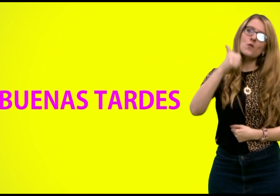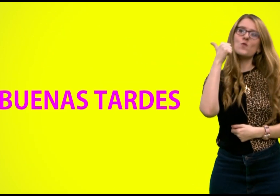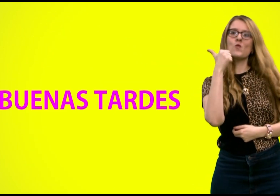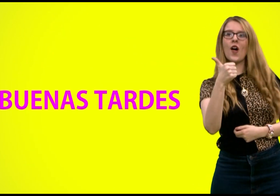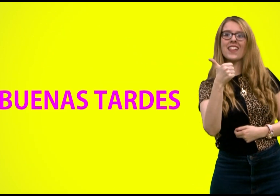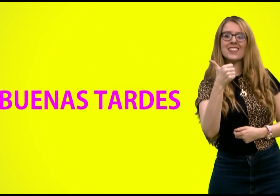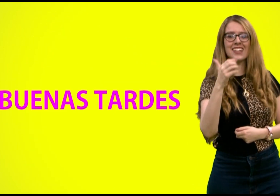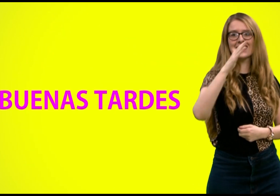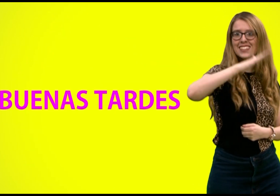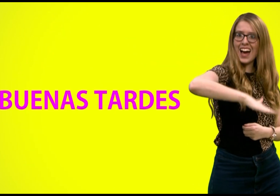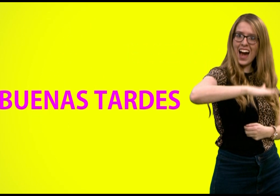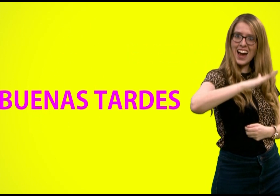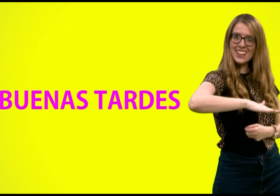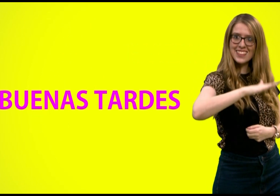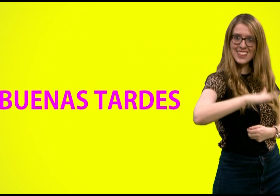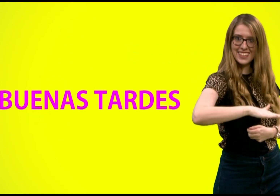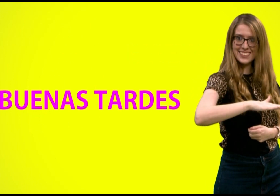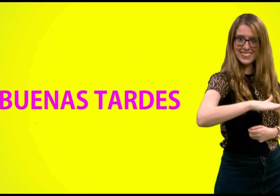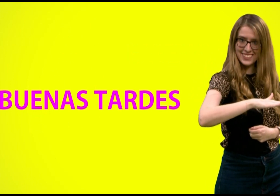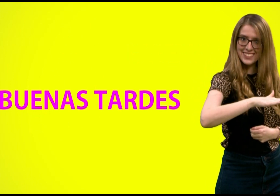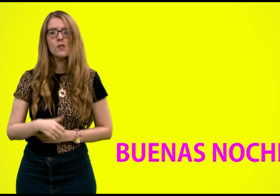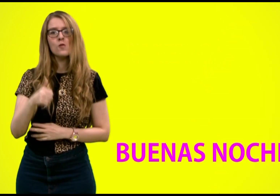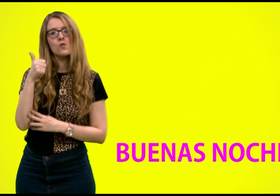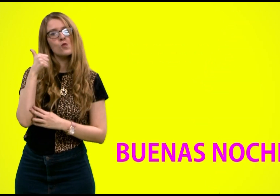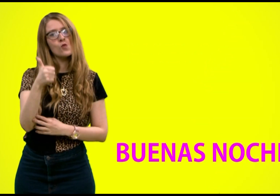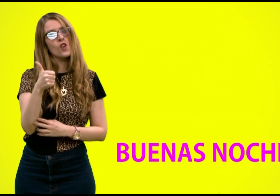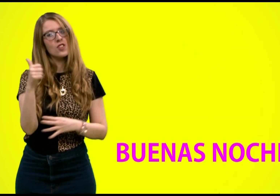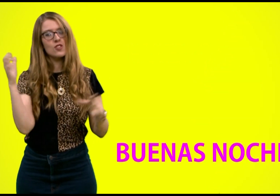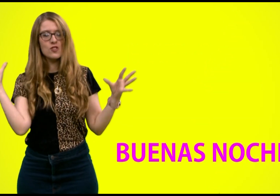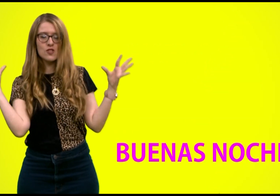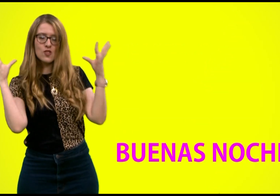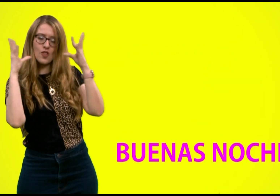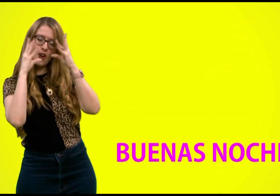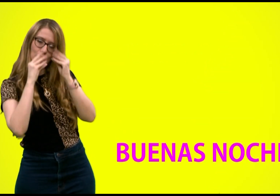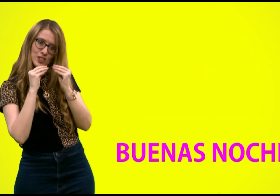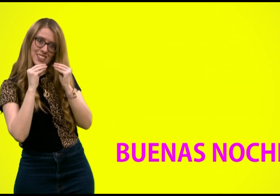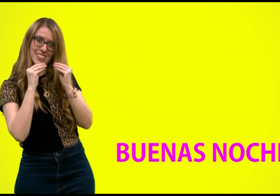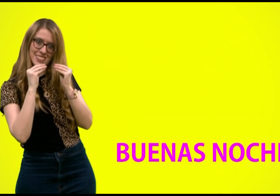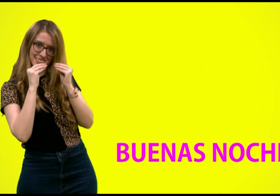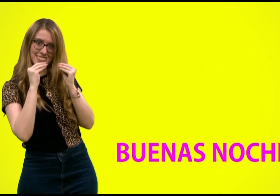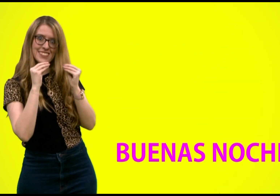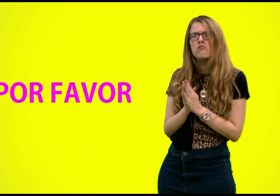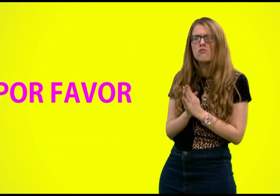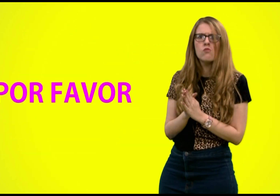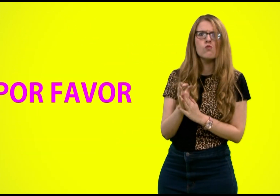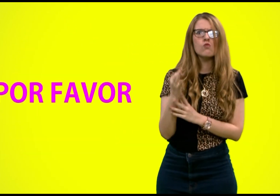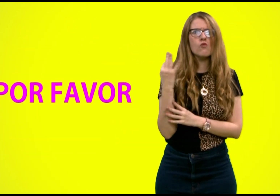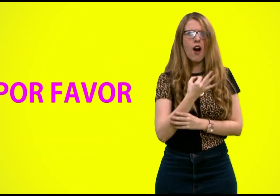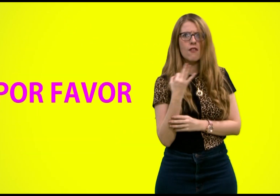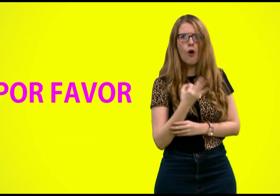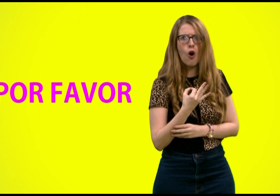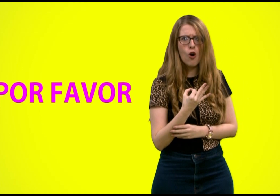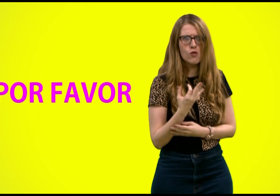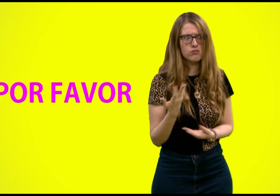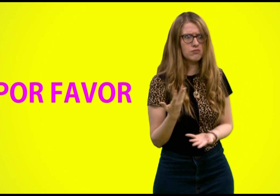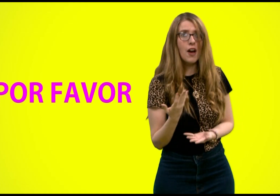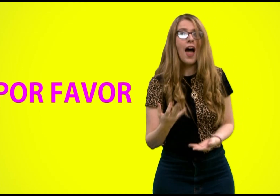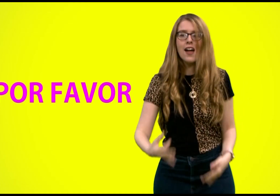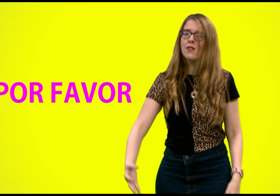buenas tardes buenas noches por favor por